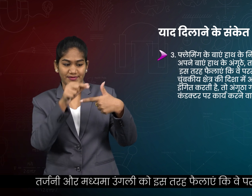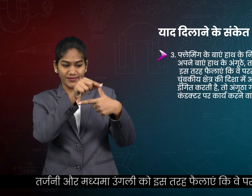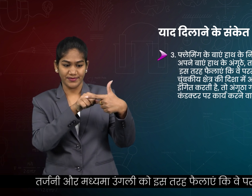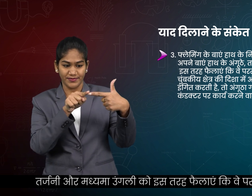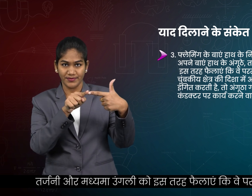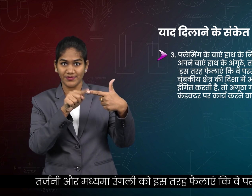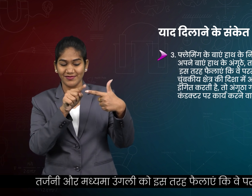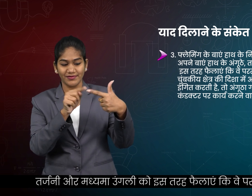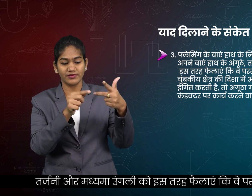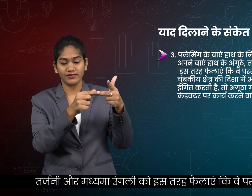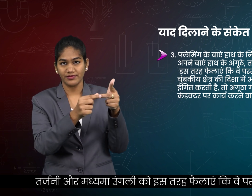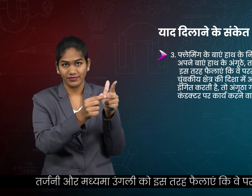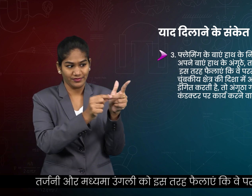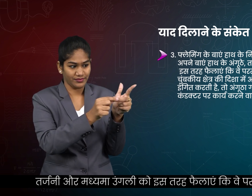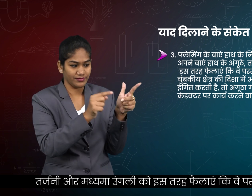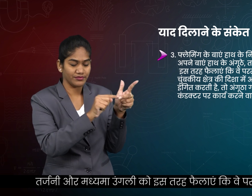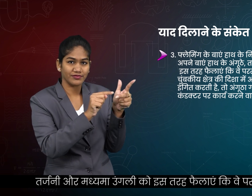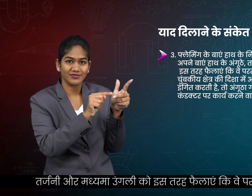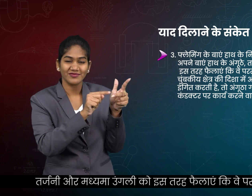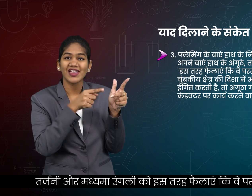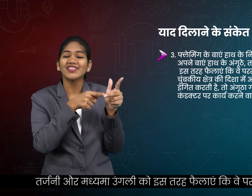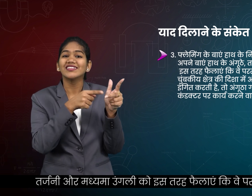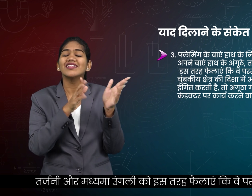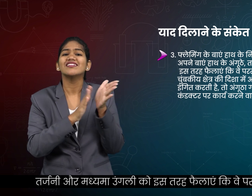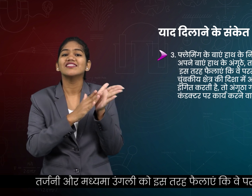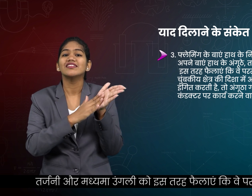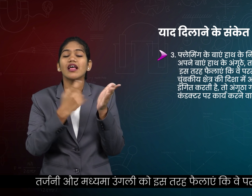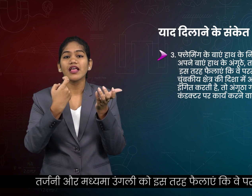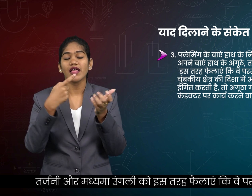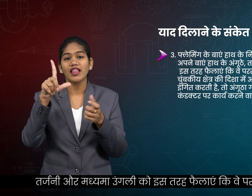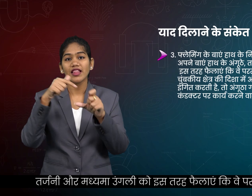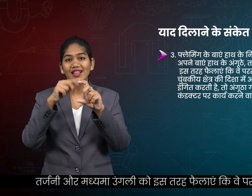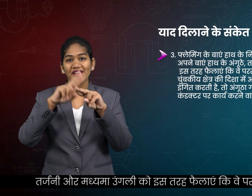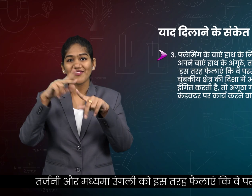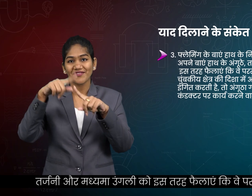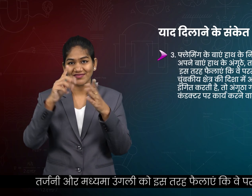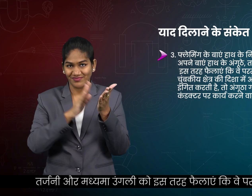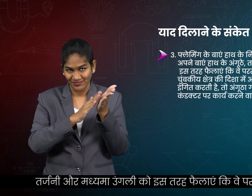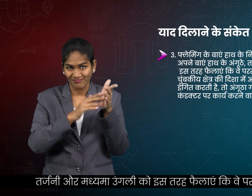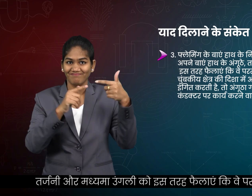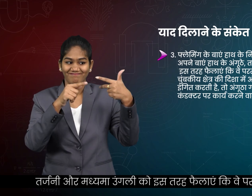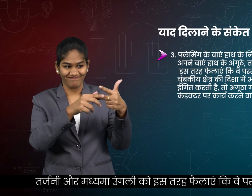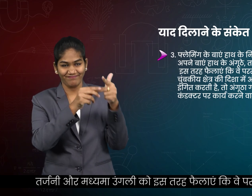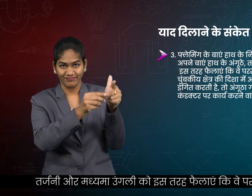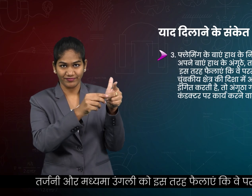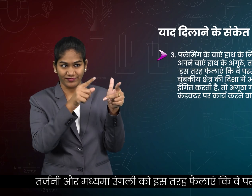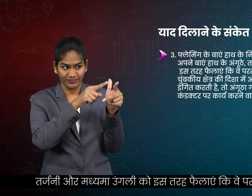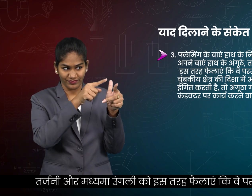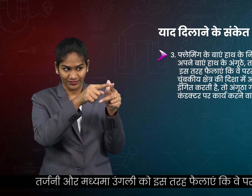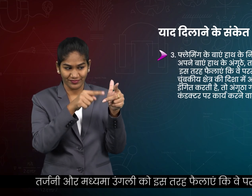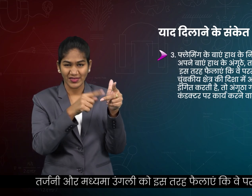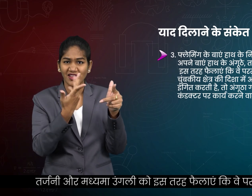और मध्यमा उंगली को इस प्रकार फैलाइए कि वे परस्पर लंबवत